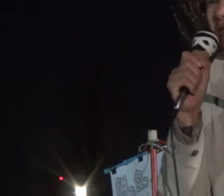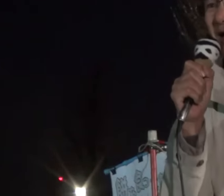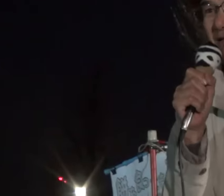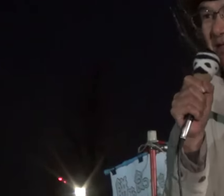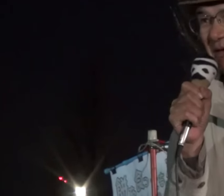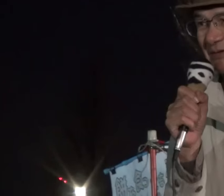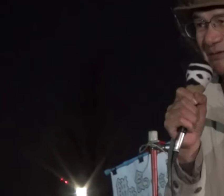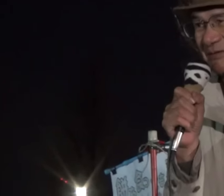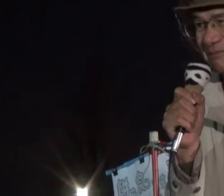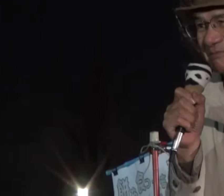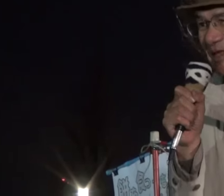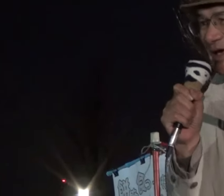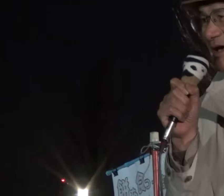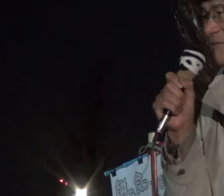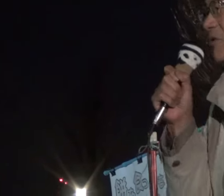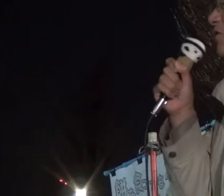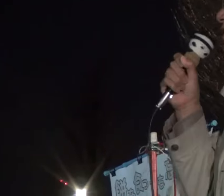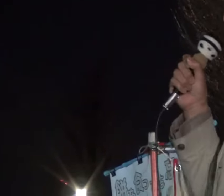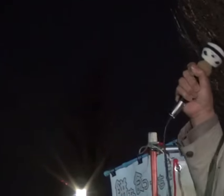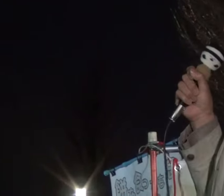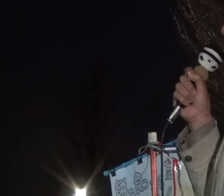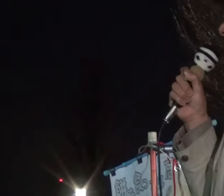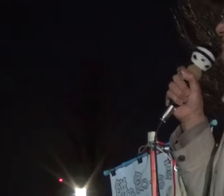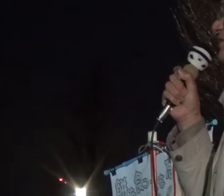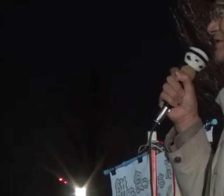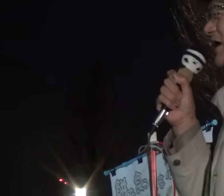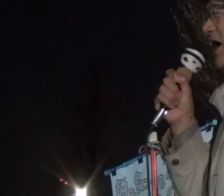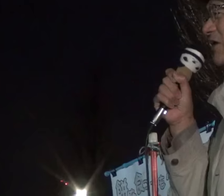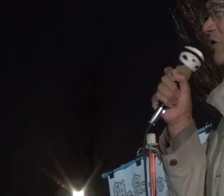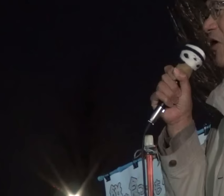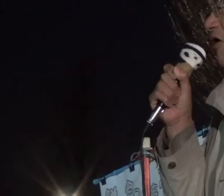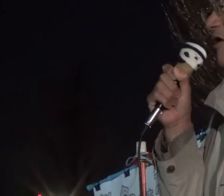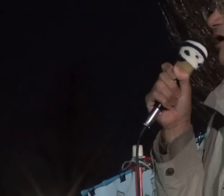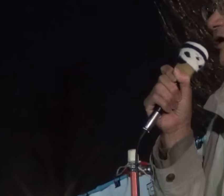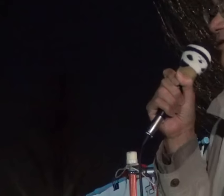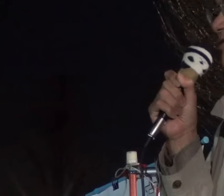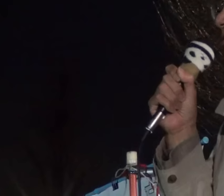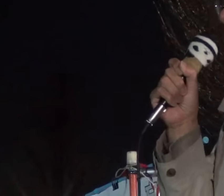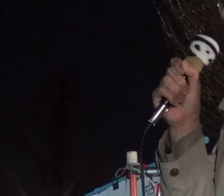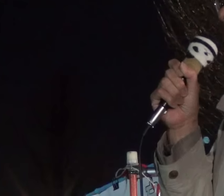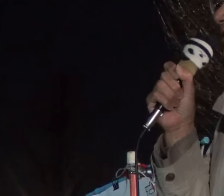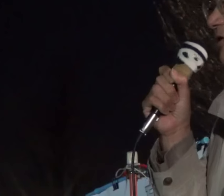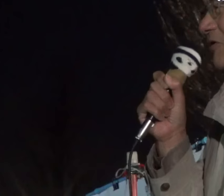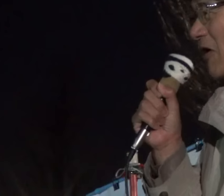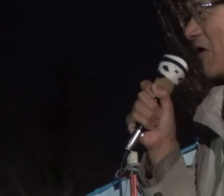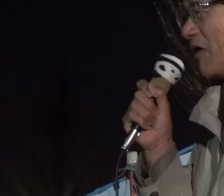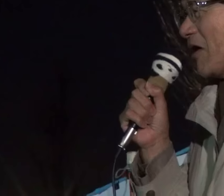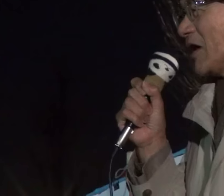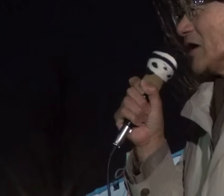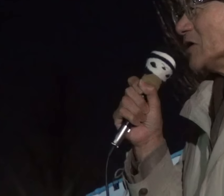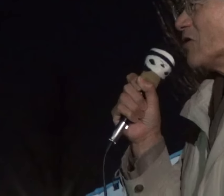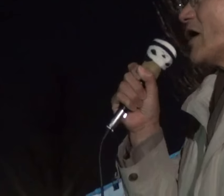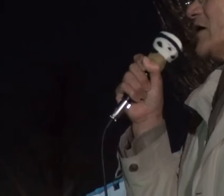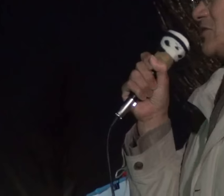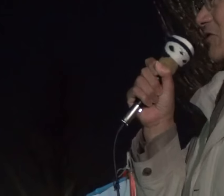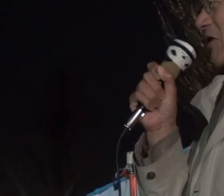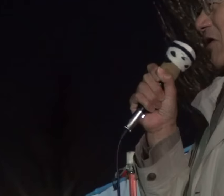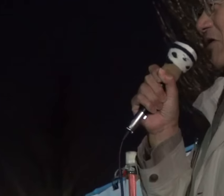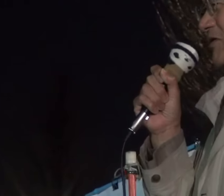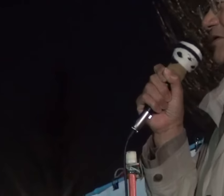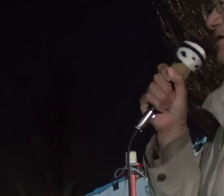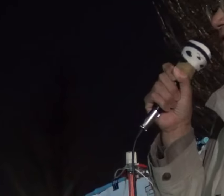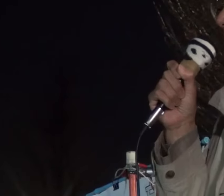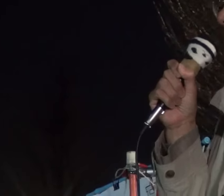も予防線張っています。もうこれは自らこの市長選挙の弱い